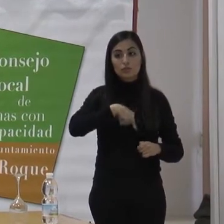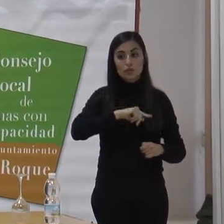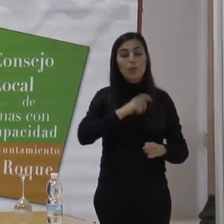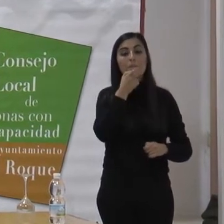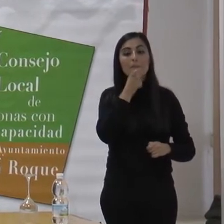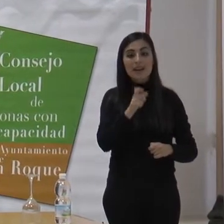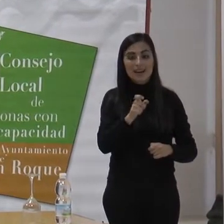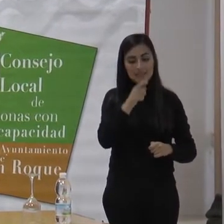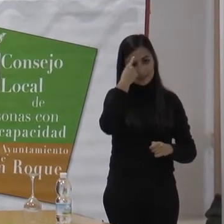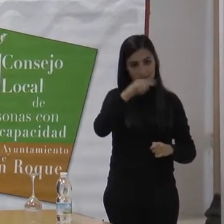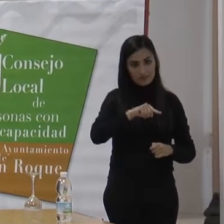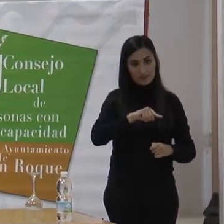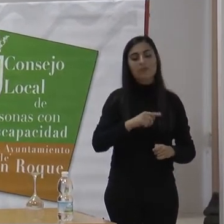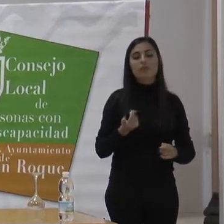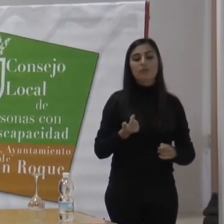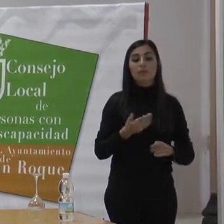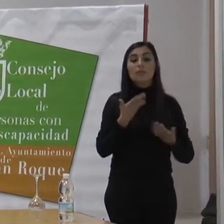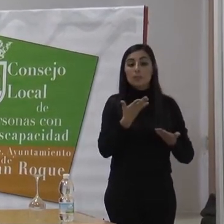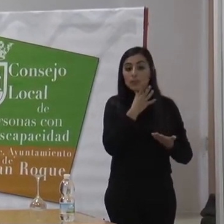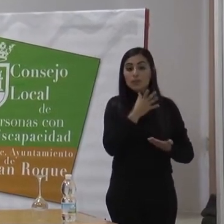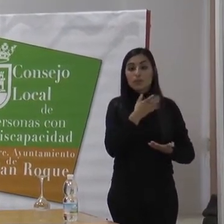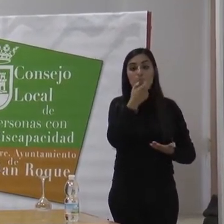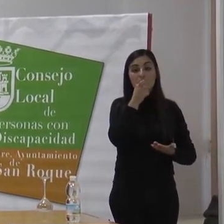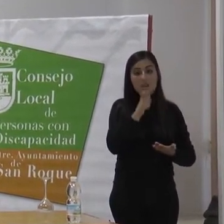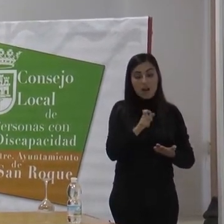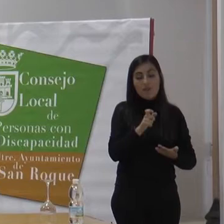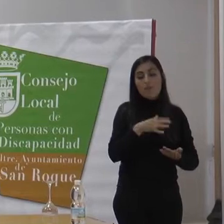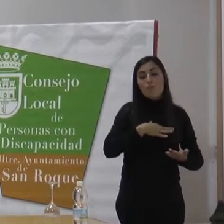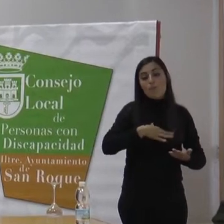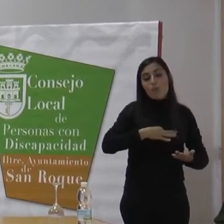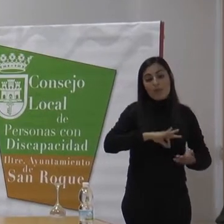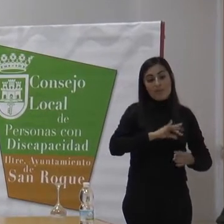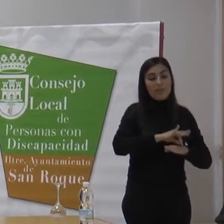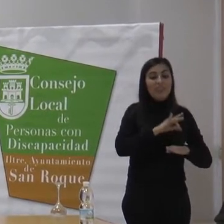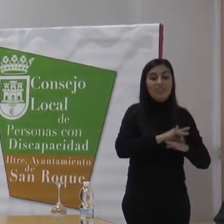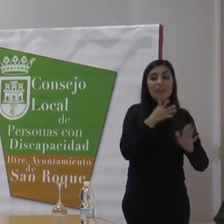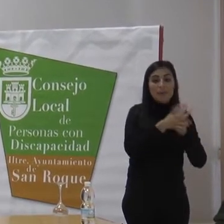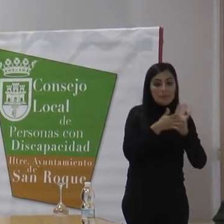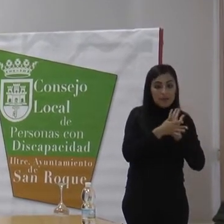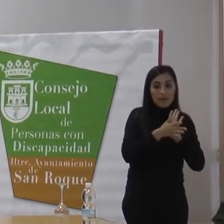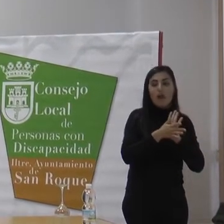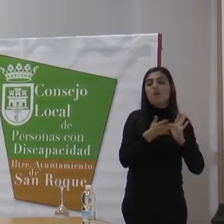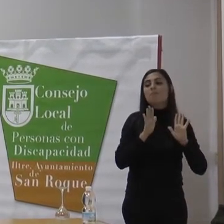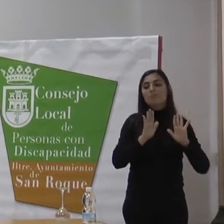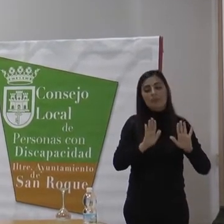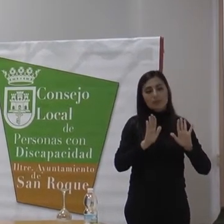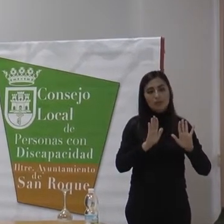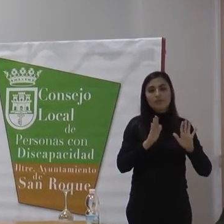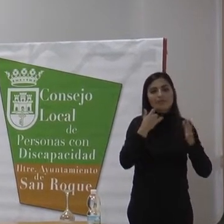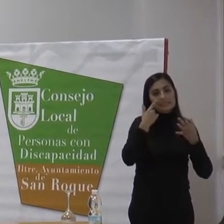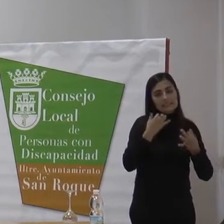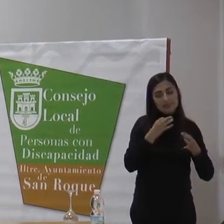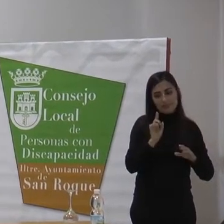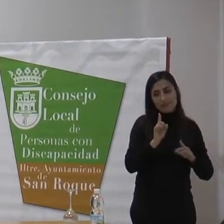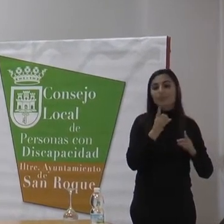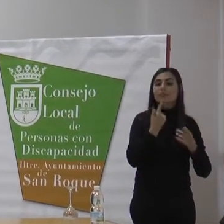actuaciones que lleva a cabo el ayuntamiento o que va a presentar en breve: un ascensor para facilitar el acceso al Palacio de